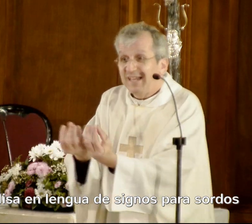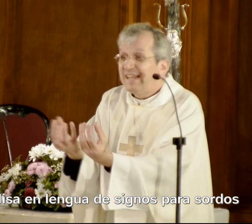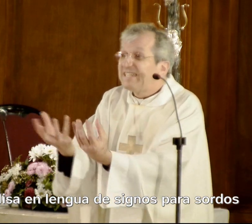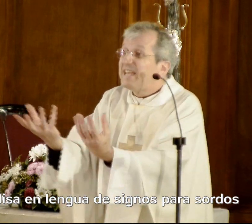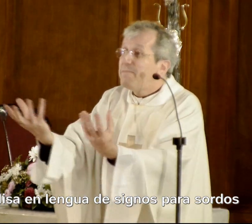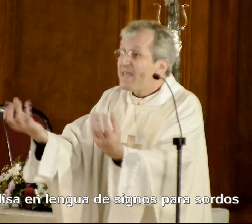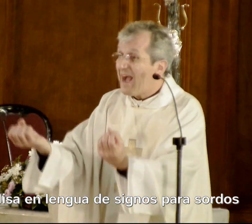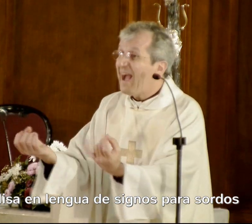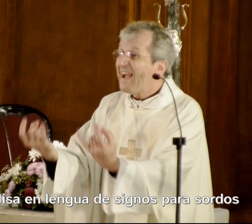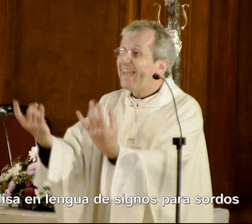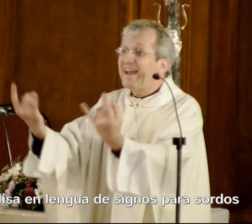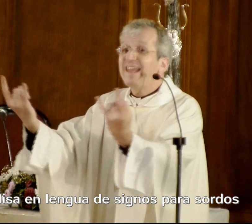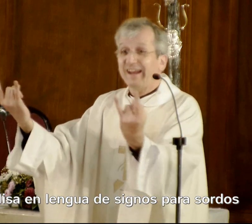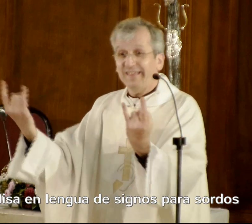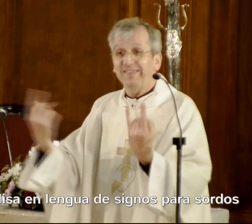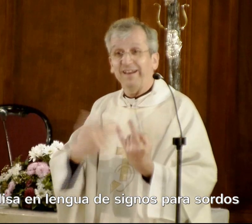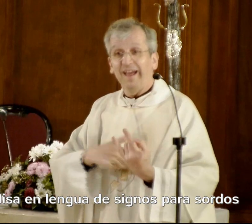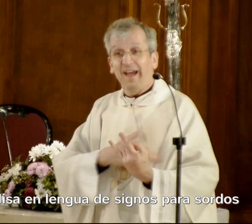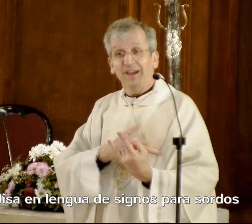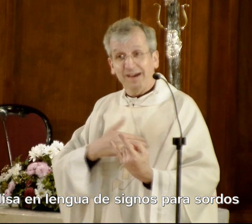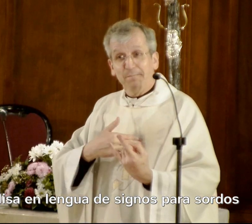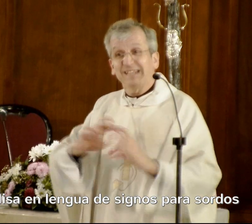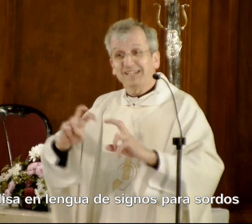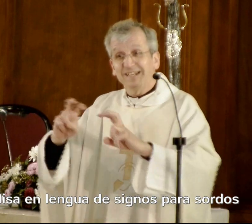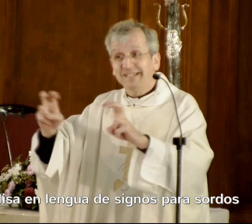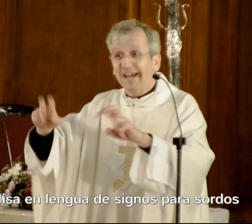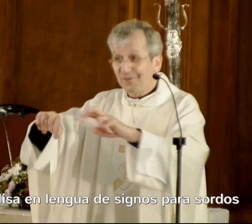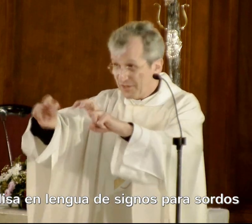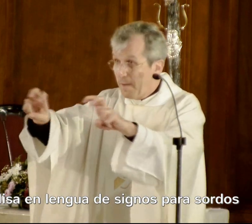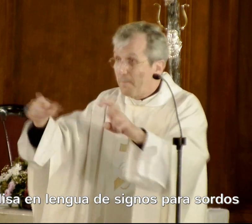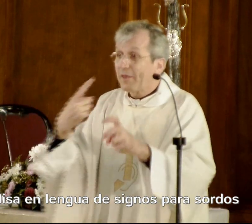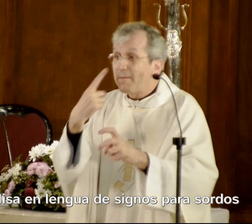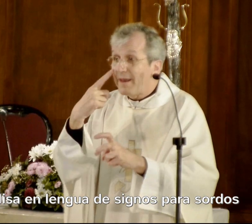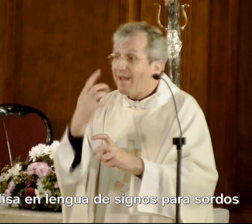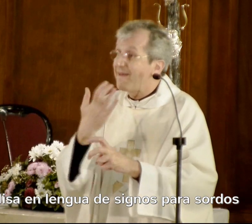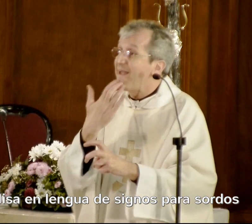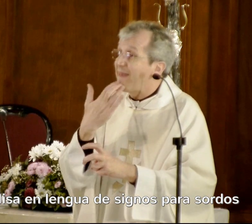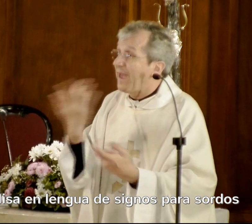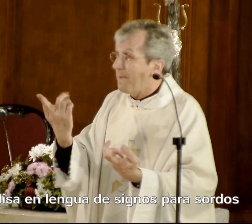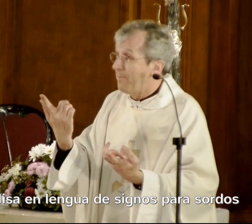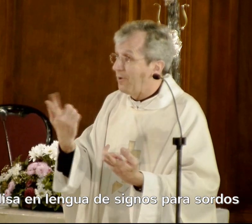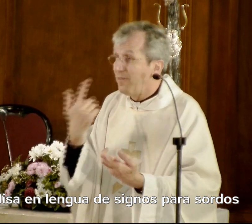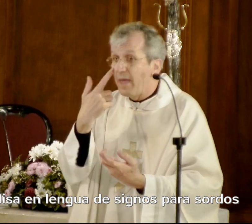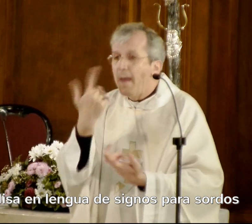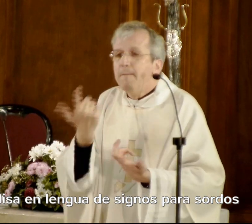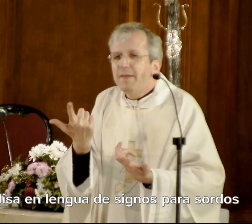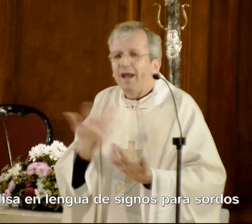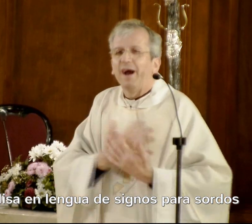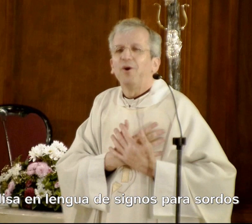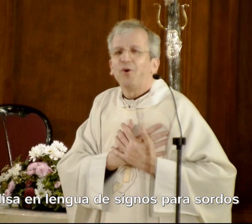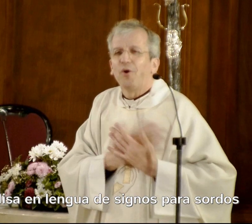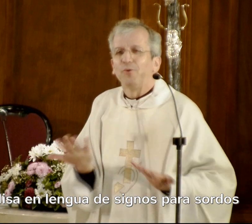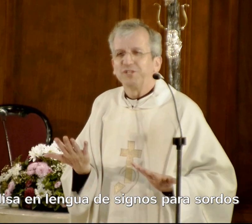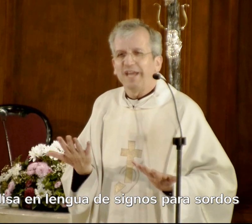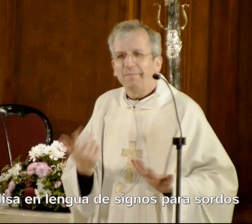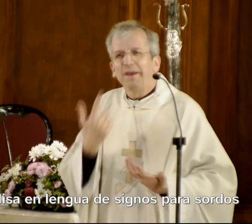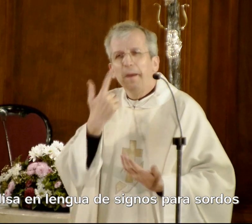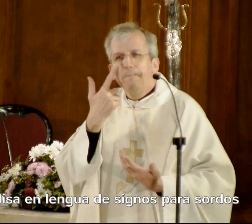decir, semilla que haría crecer más cristianos, porque verían el ejemplo de: mira cómo se aman,